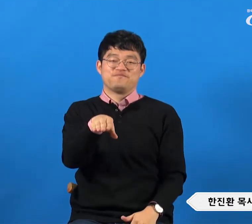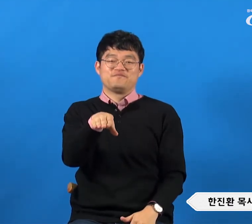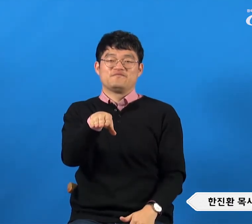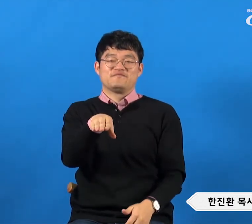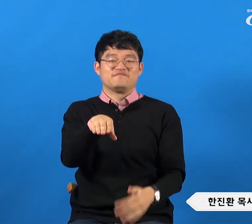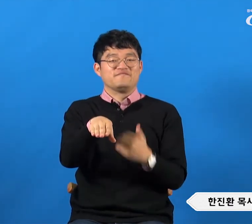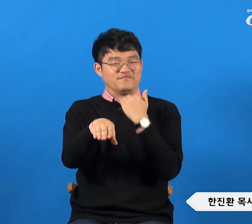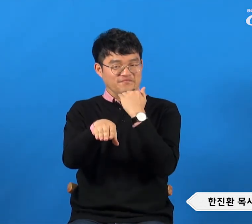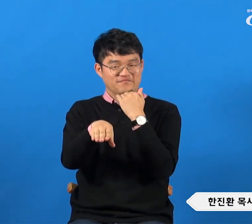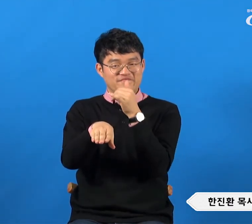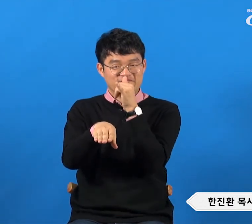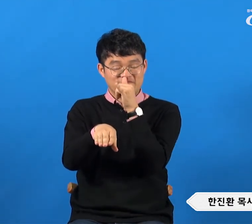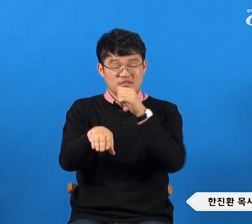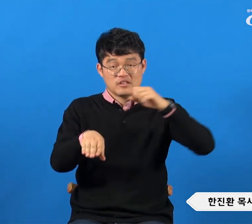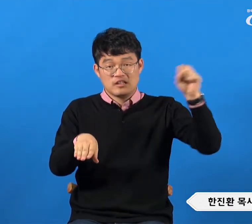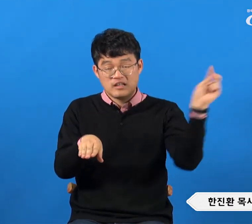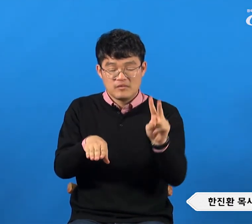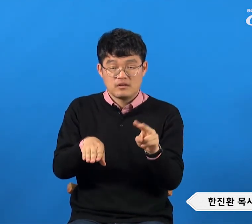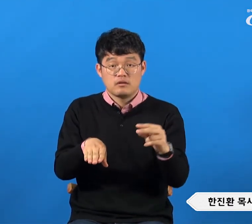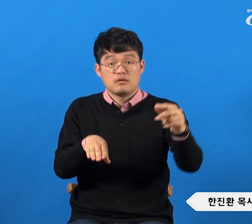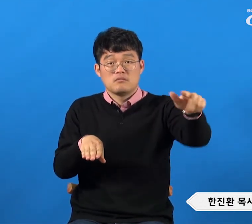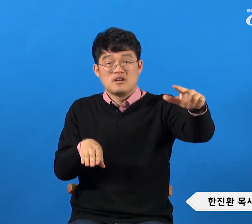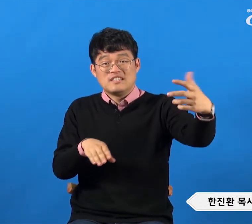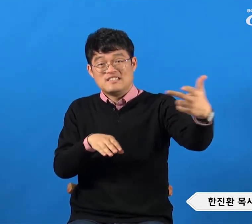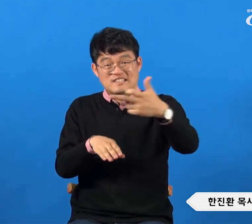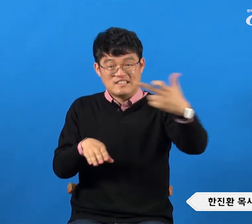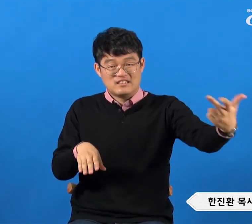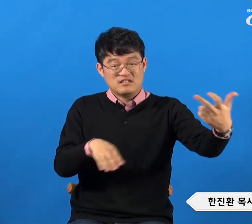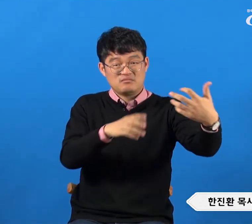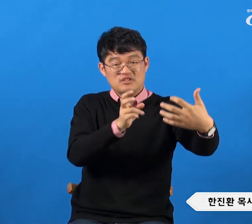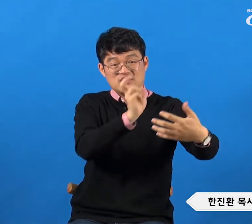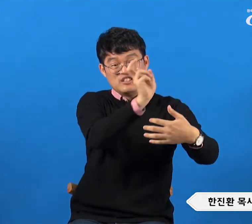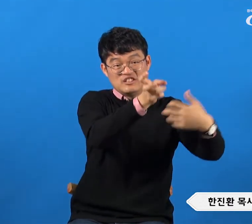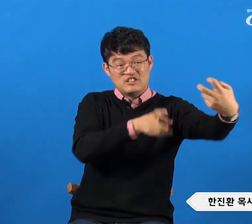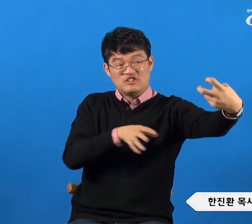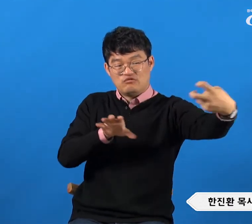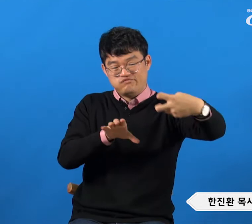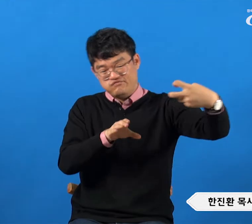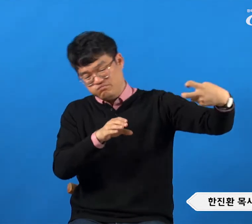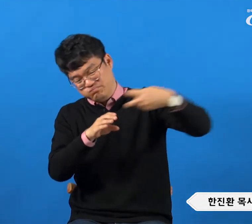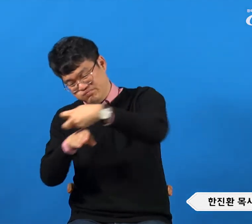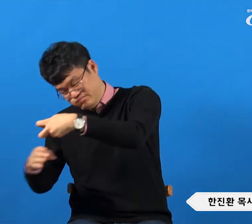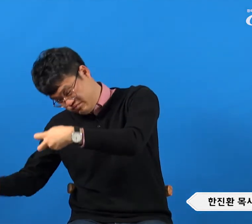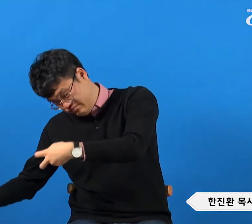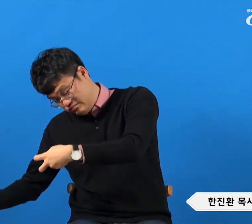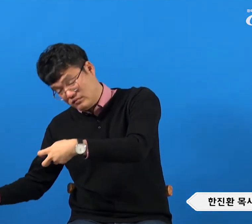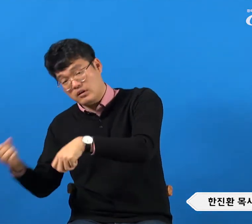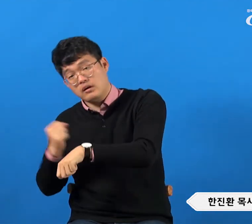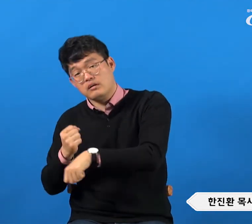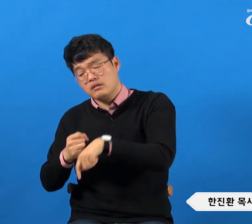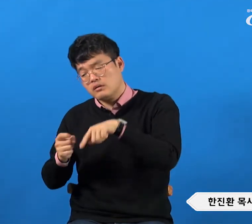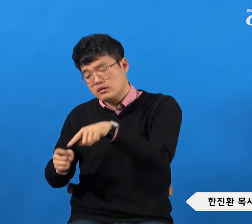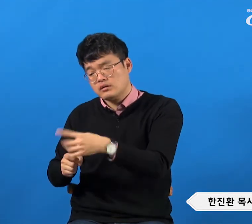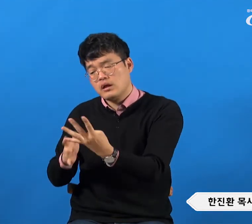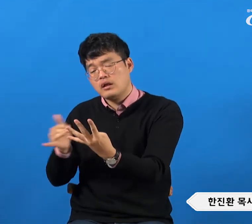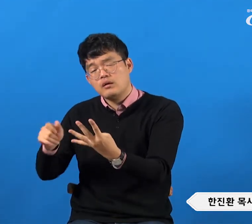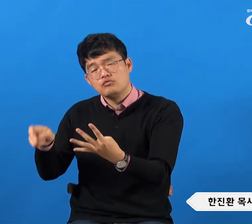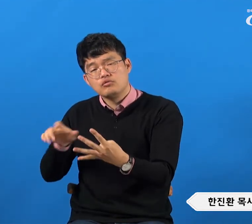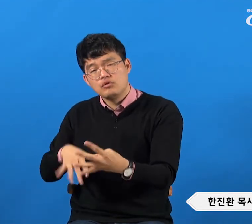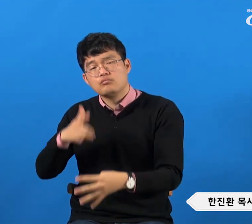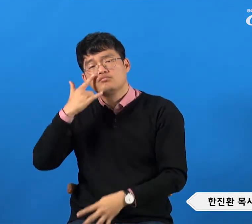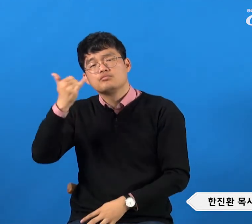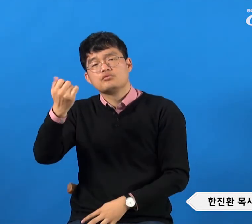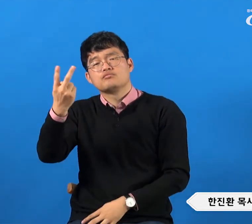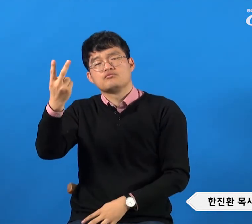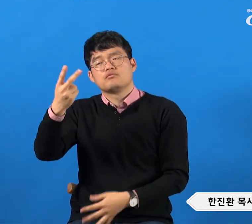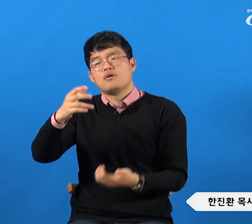대기하고 있는데 그냥 레미콘 차가 덮쳐가지고, 그래서 네 사람 중에 그 부모님 두 사람은 그대로 세상을 떠나고